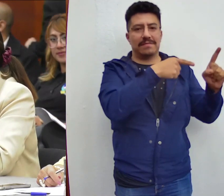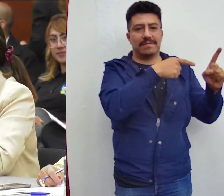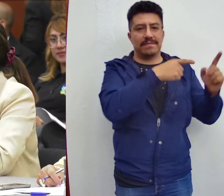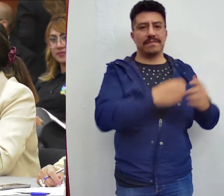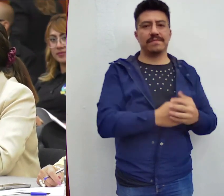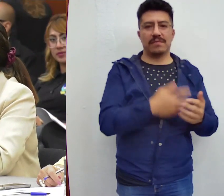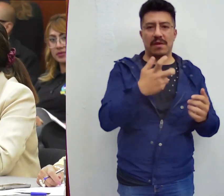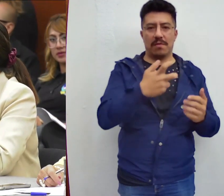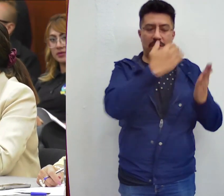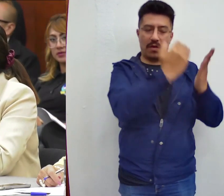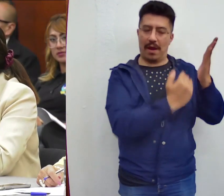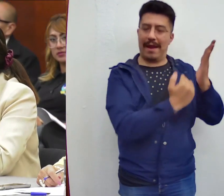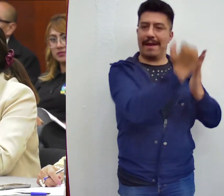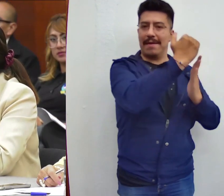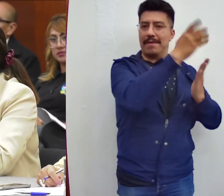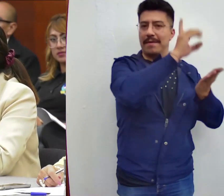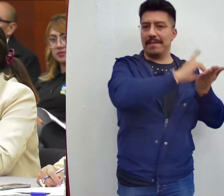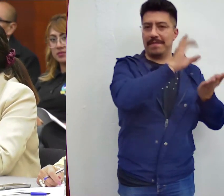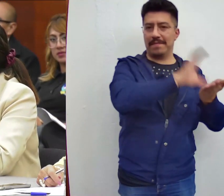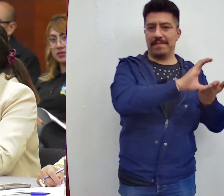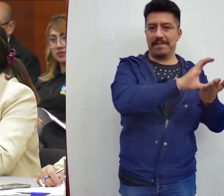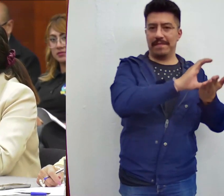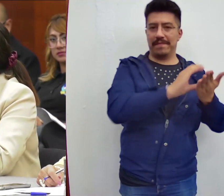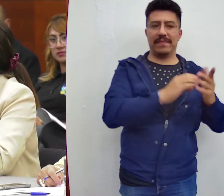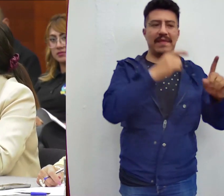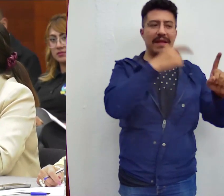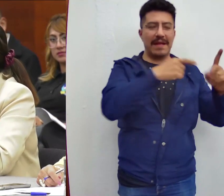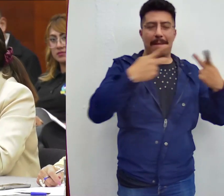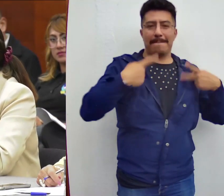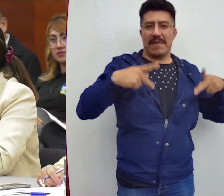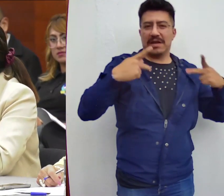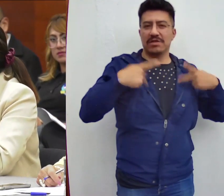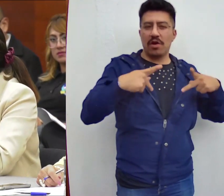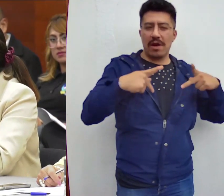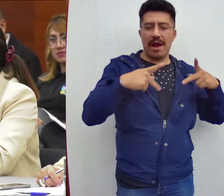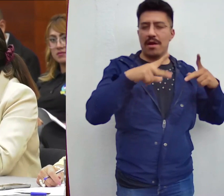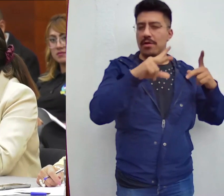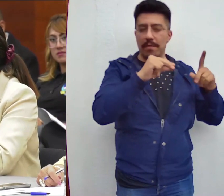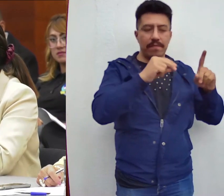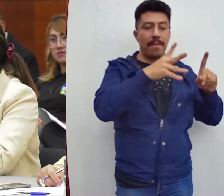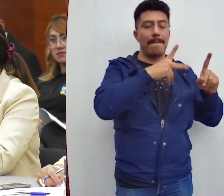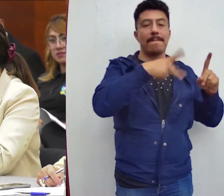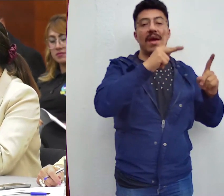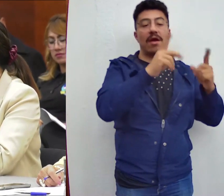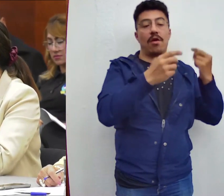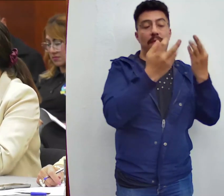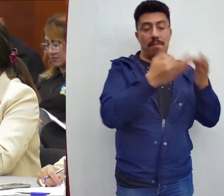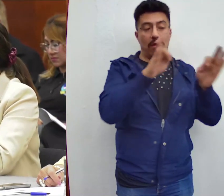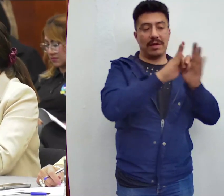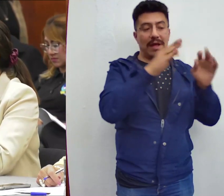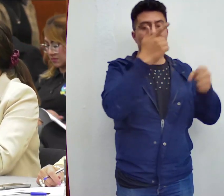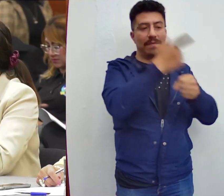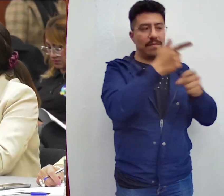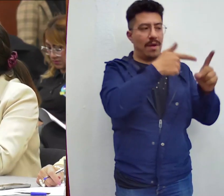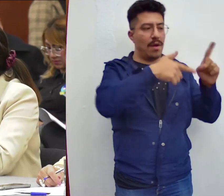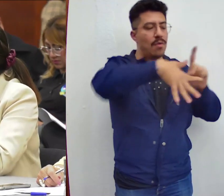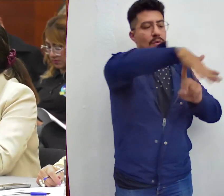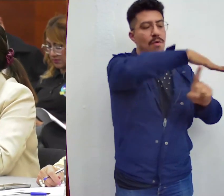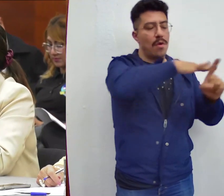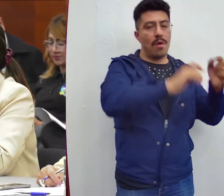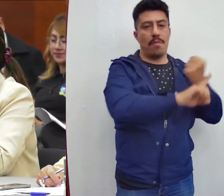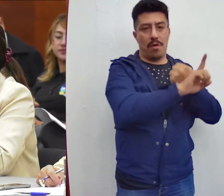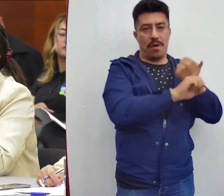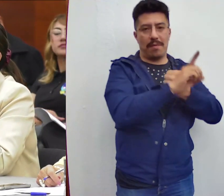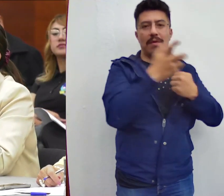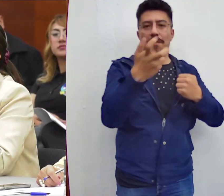la discapacidad, no en sí por la persona, sino por las barreras del entorno. Para esto entonces el REDIS,